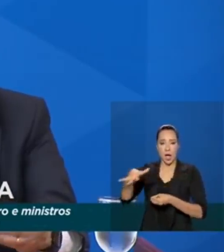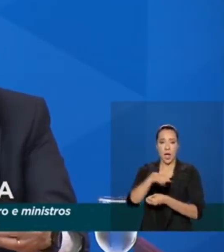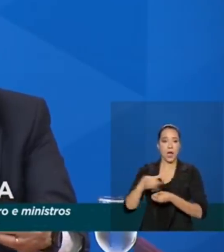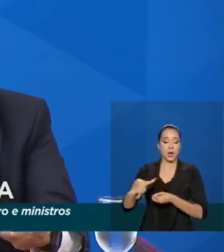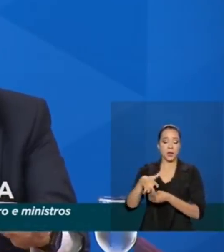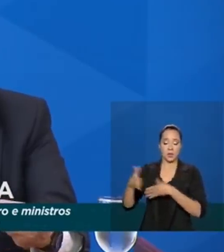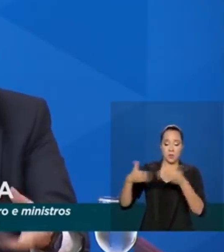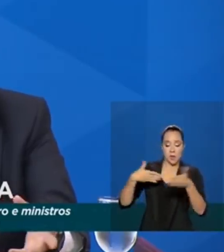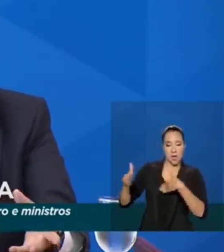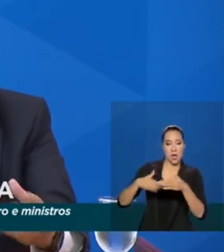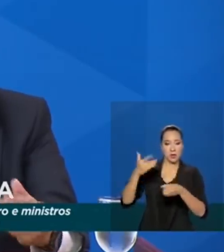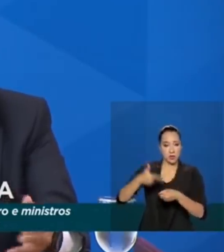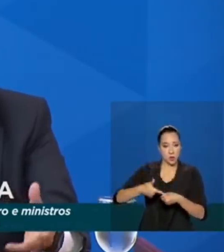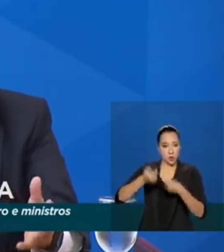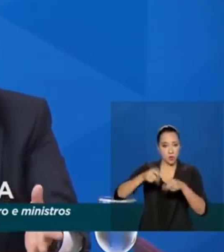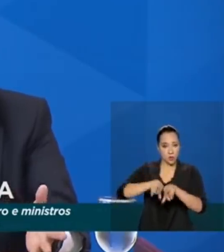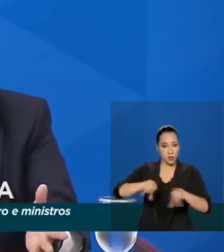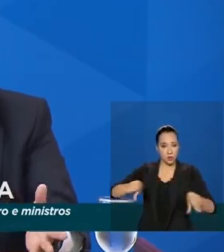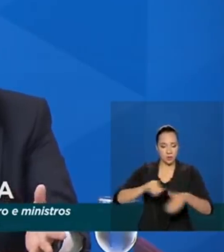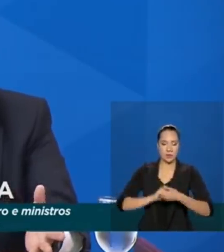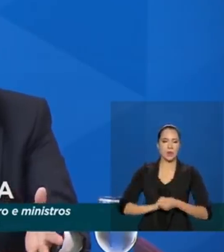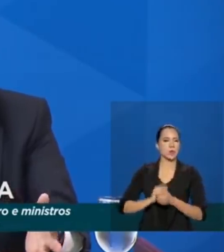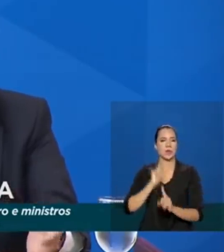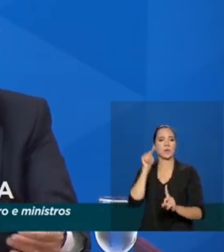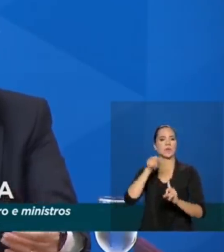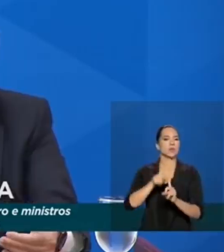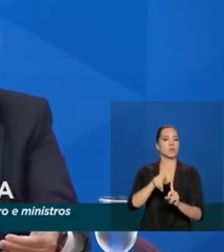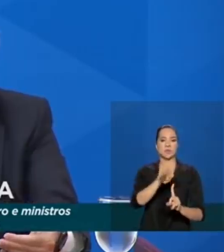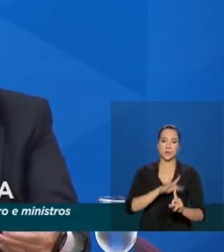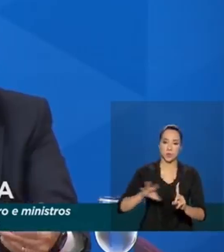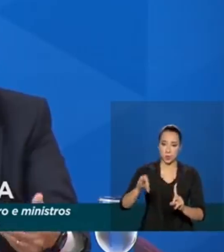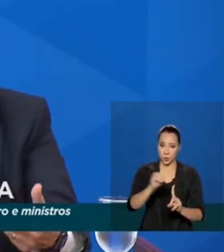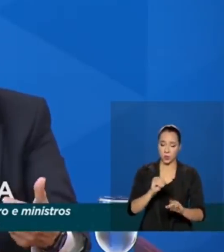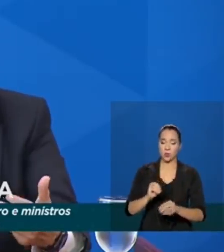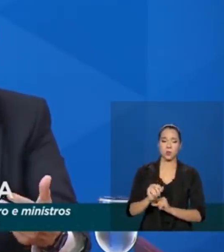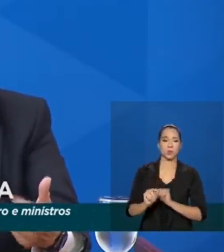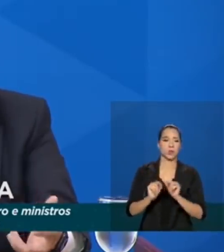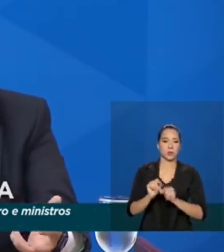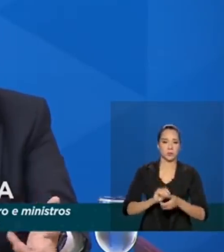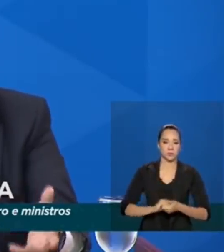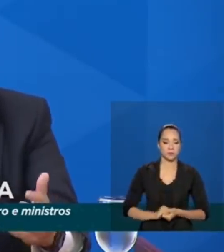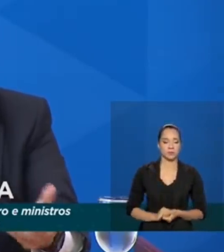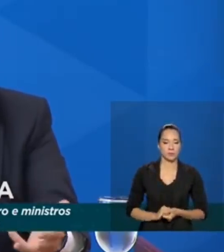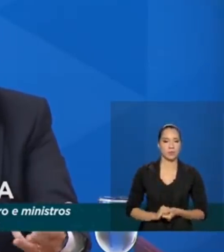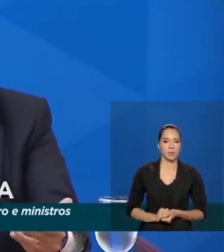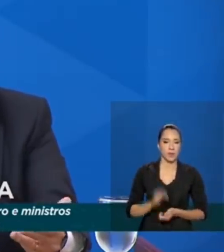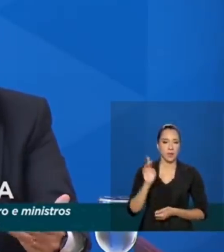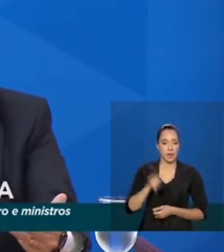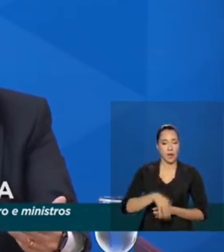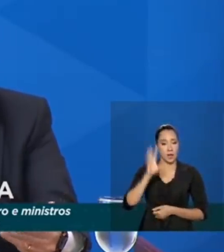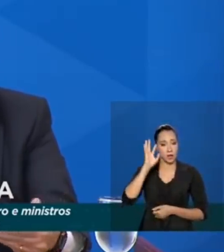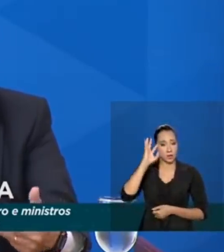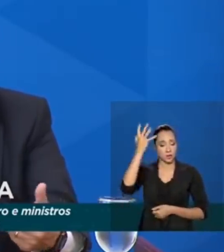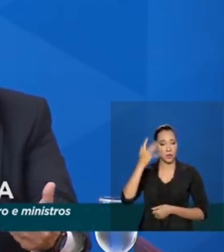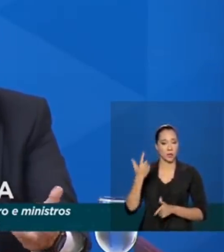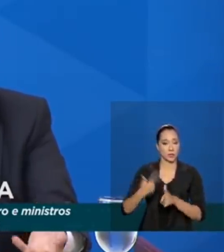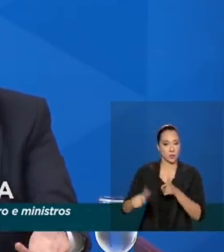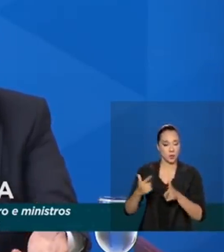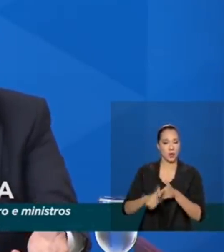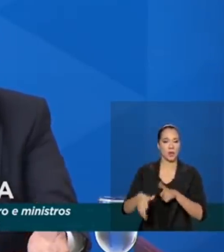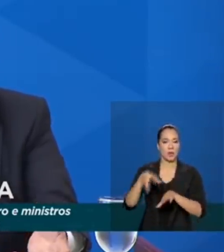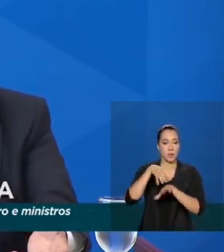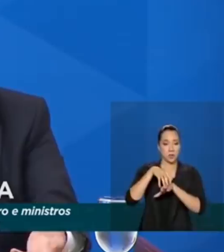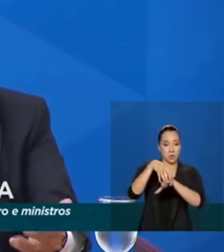combustíveis, e o objetivo de todos é resolver esse problema do